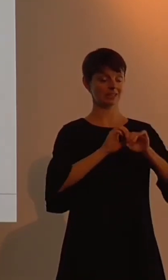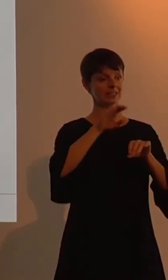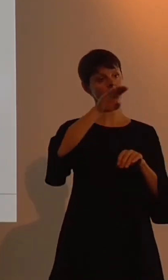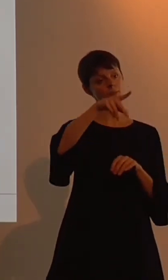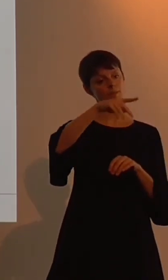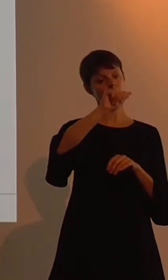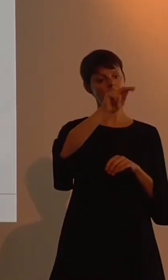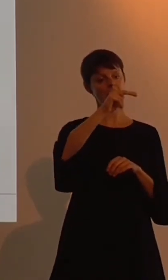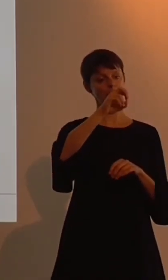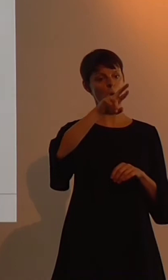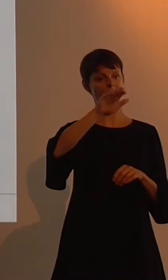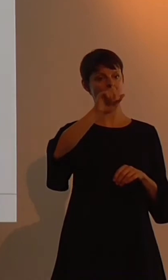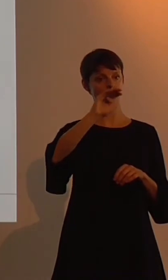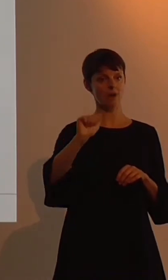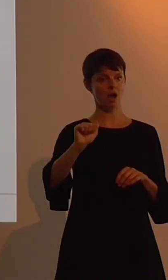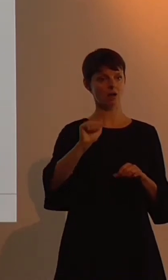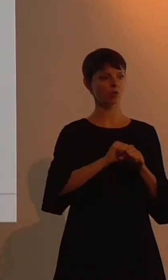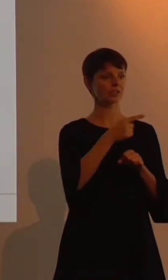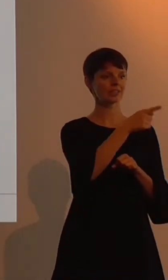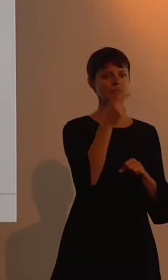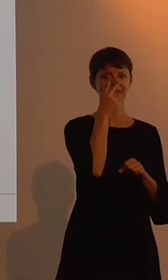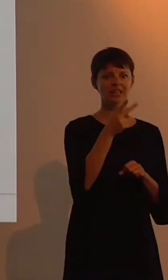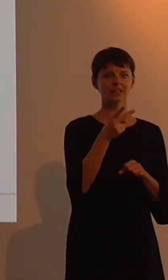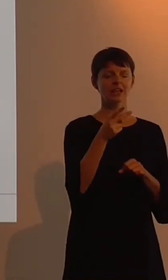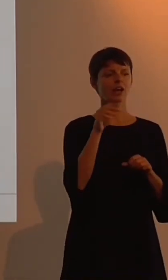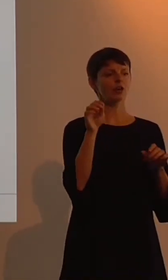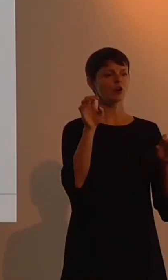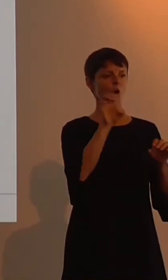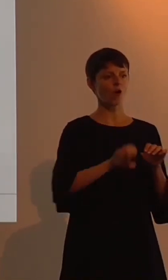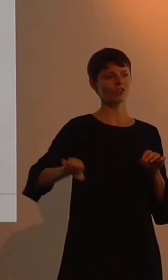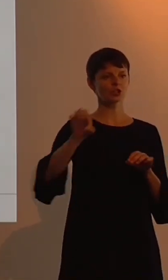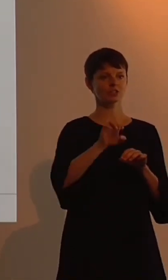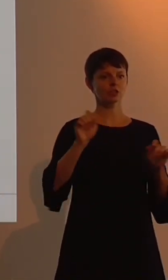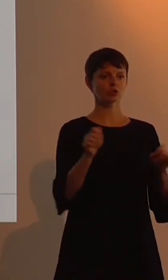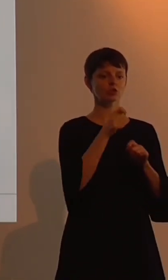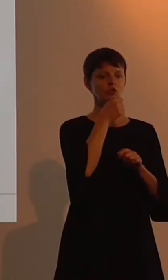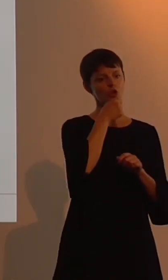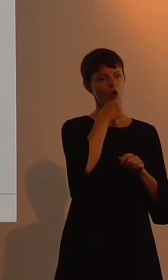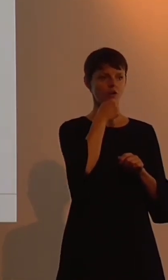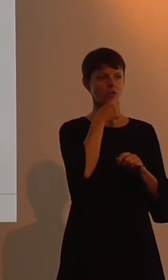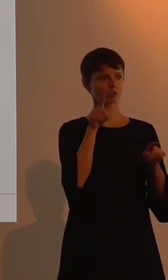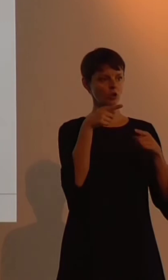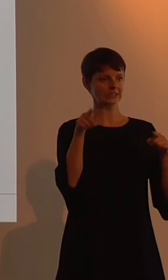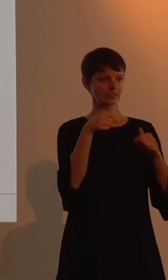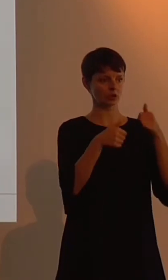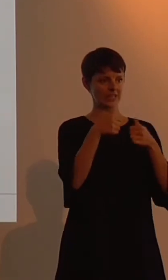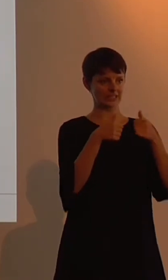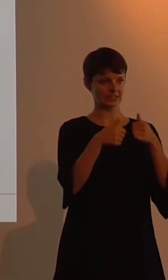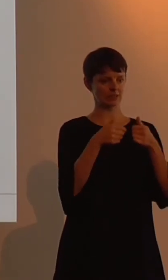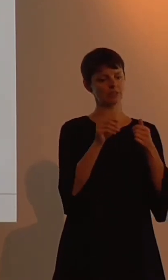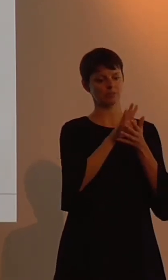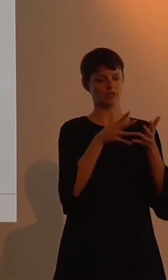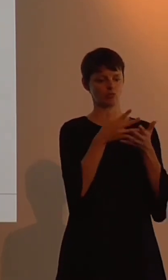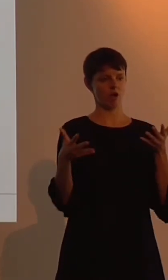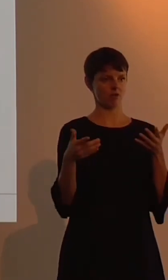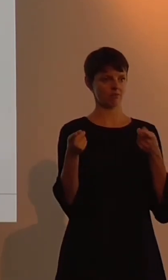einem Dummy, mit einer Vorversion machen lassen. Wir haben die Webseite, die wir da bekommen, auch umgeschaut, eingebaut. Das